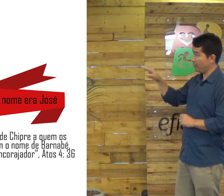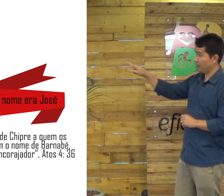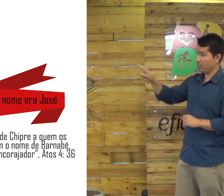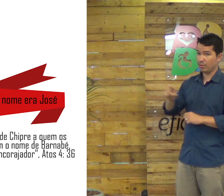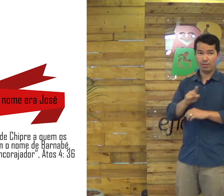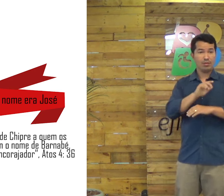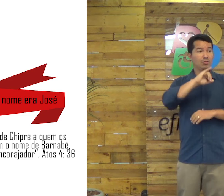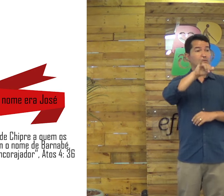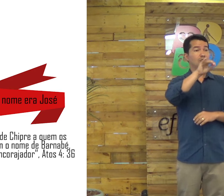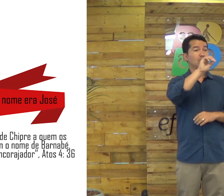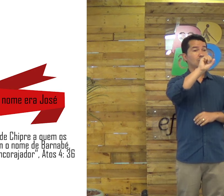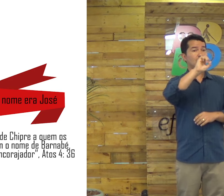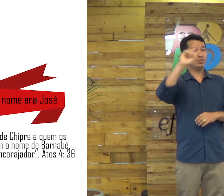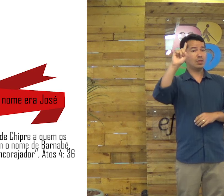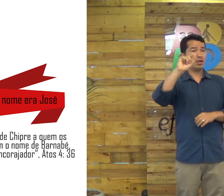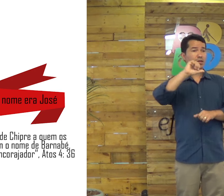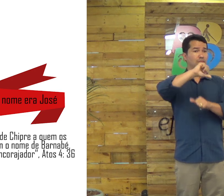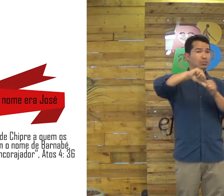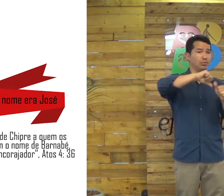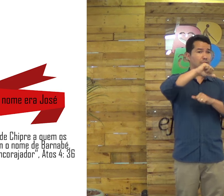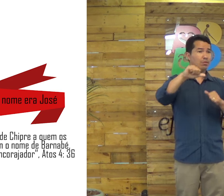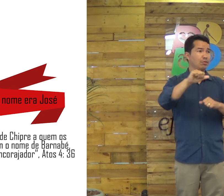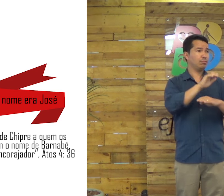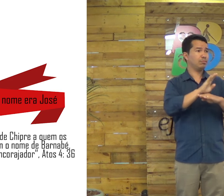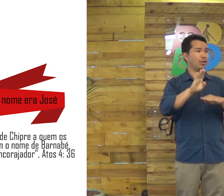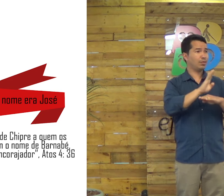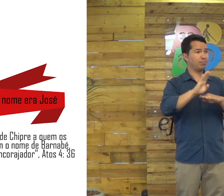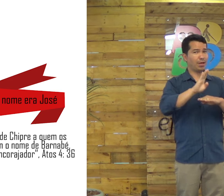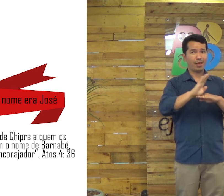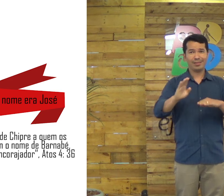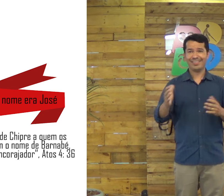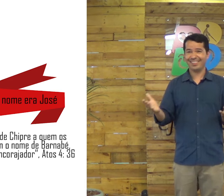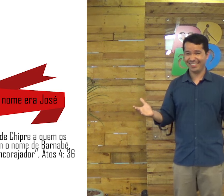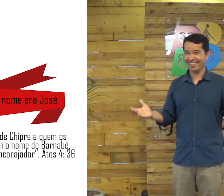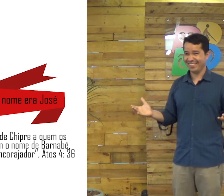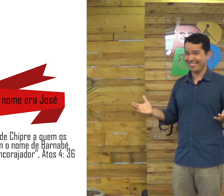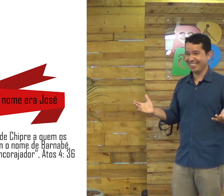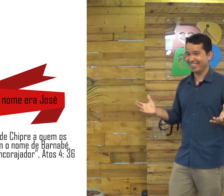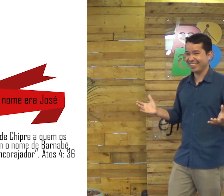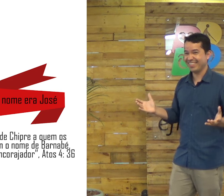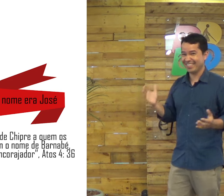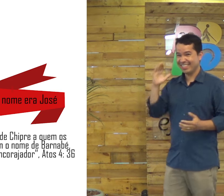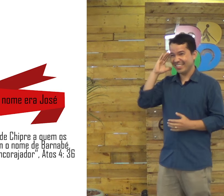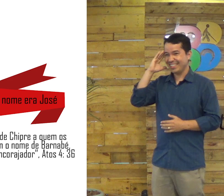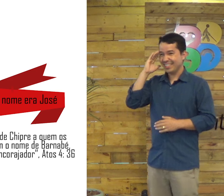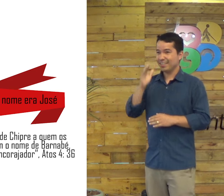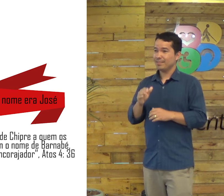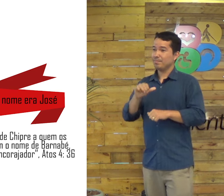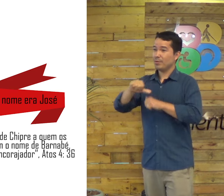Então, a gente vai perceber por que Deus... A gente vai aprender como Barnabé. Por que ele mudou de nome.